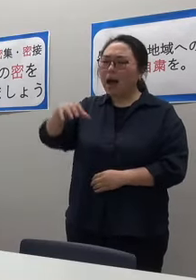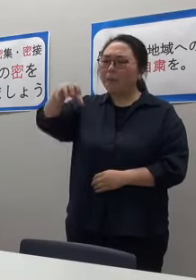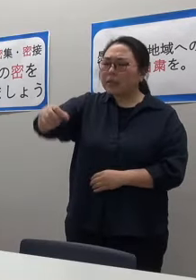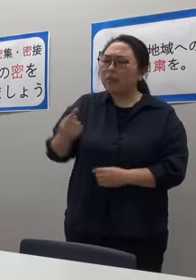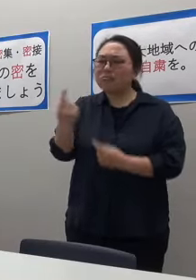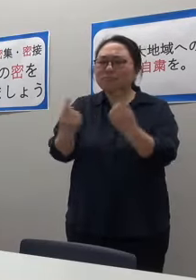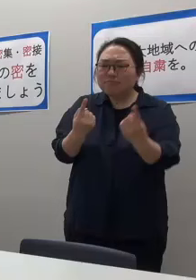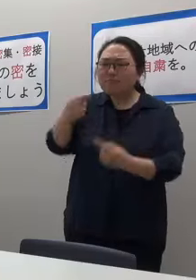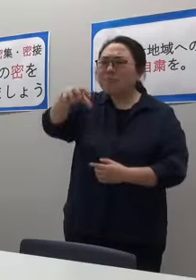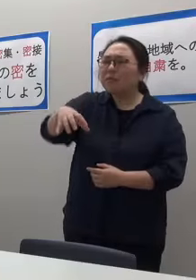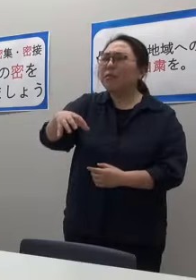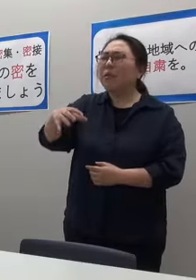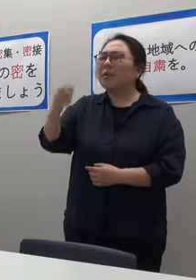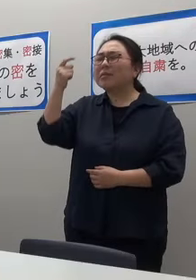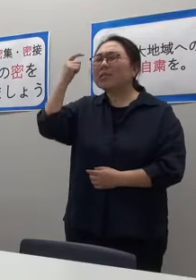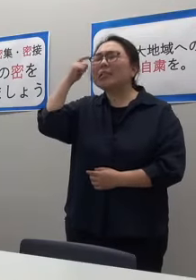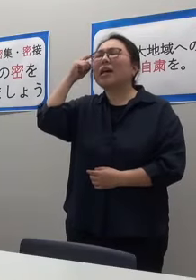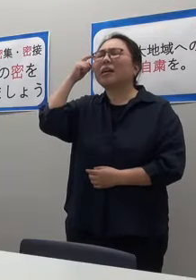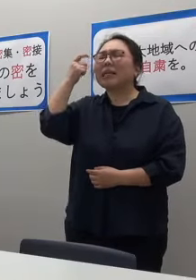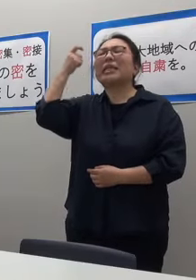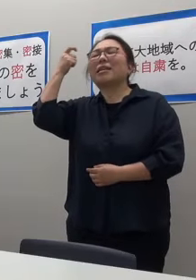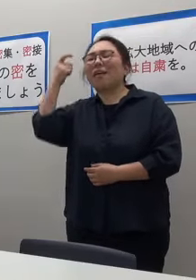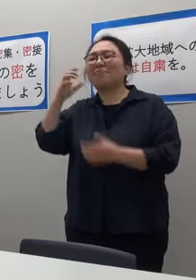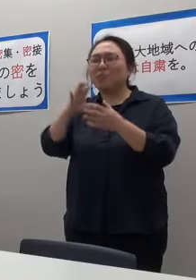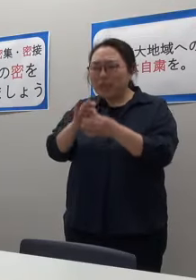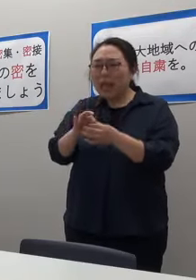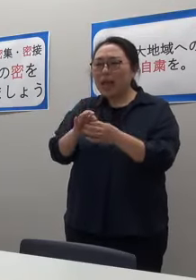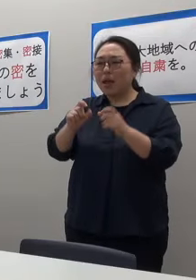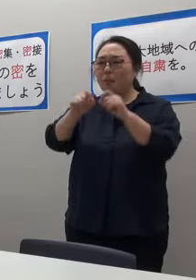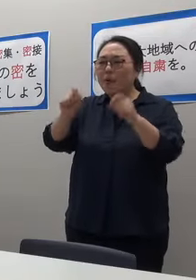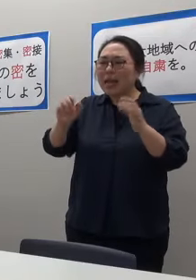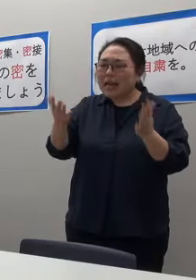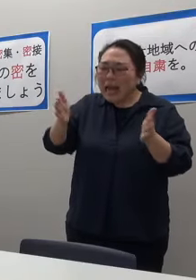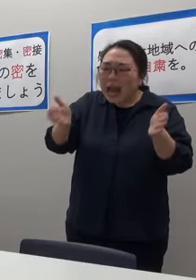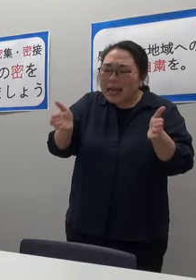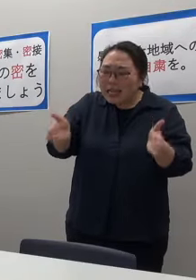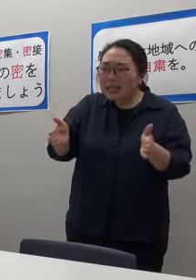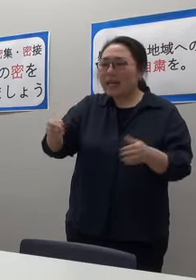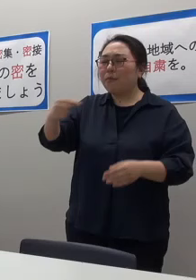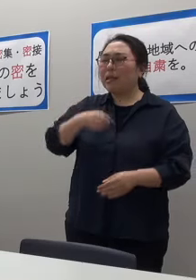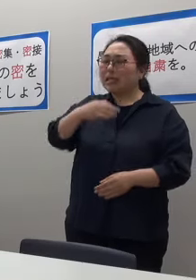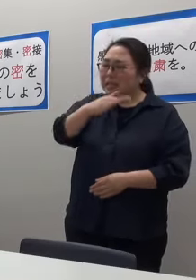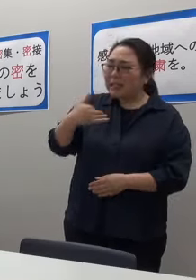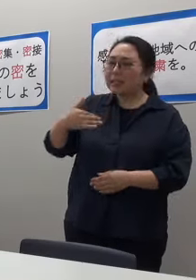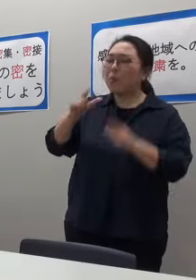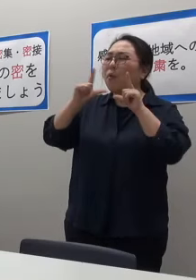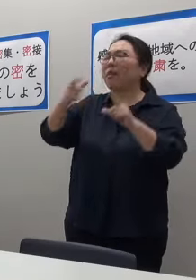ですけど、どこに行ってるのかっていうのはやっぱり気になるところだと思うので、まあ、問題のない範囲で我々にも明らかにしてくれるのかという、そういう点です